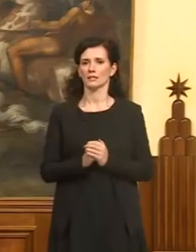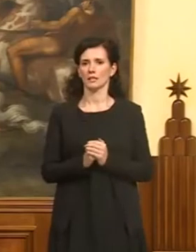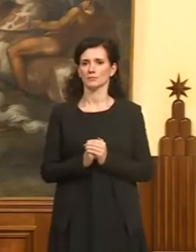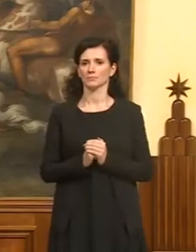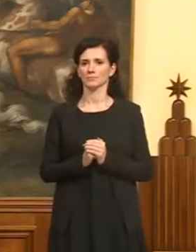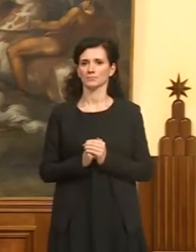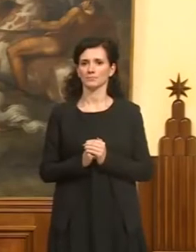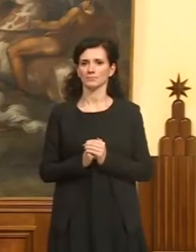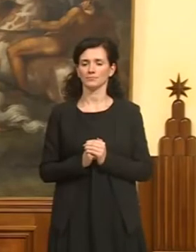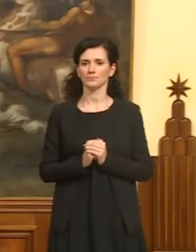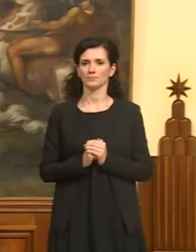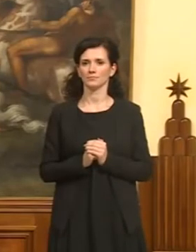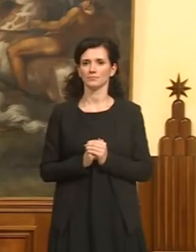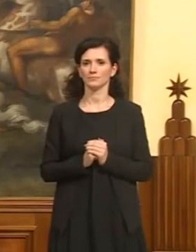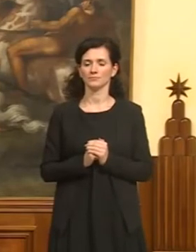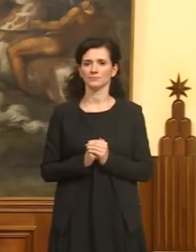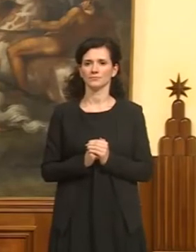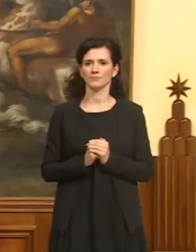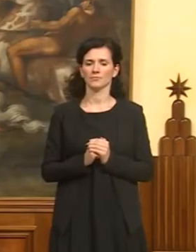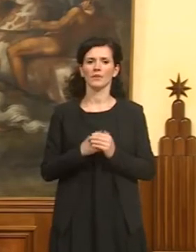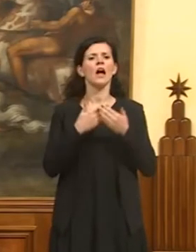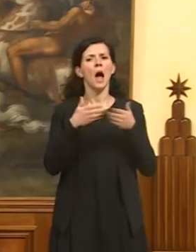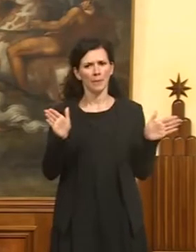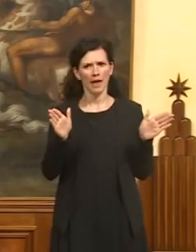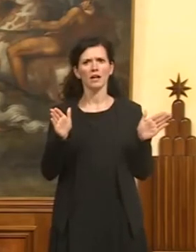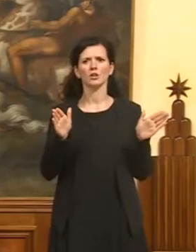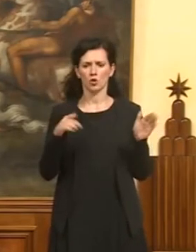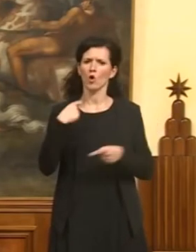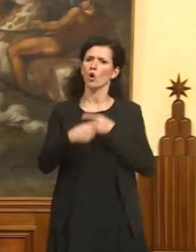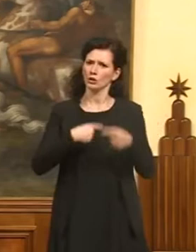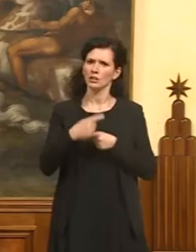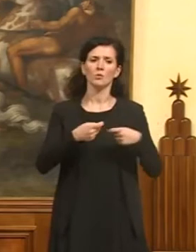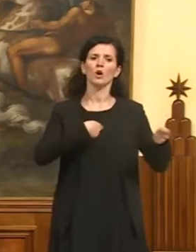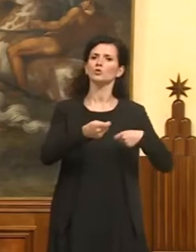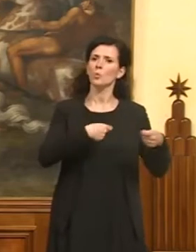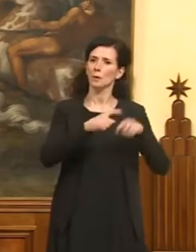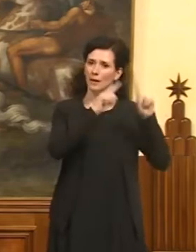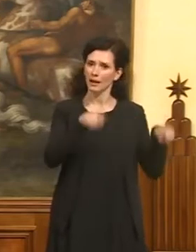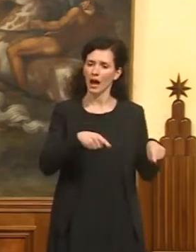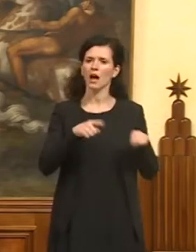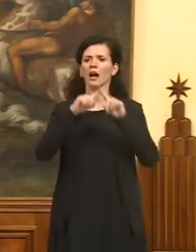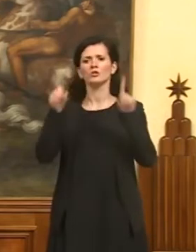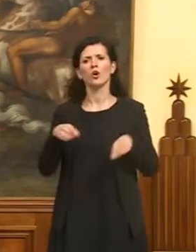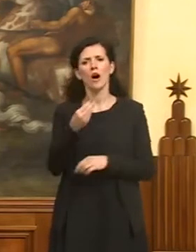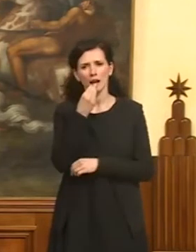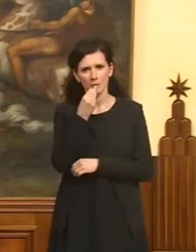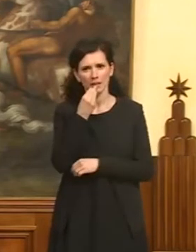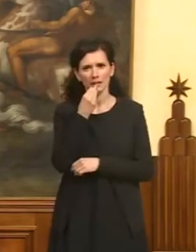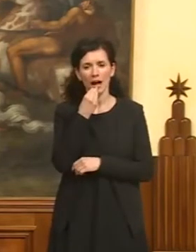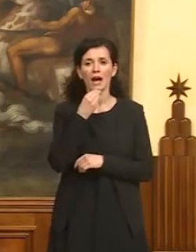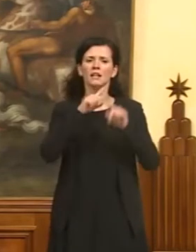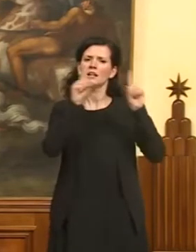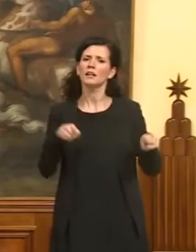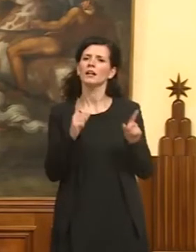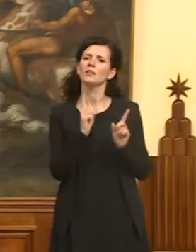Continueranno a rimanere aperti tutti i supermercati, tutti i negozi di generi alimentari e di prima